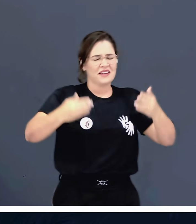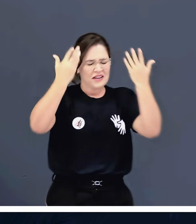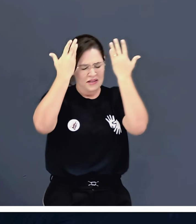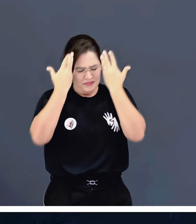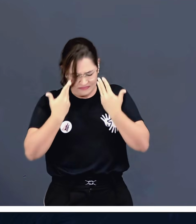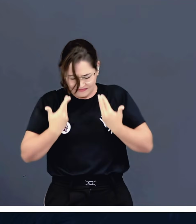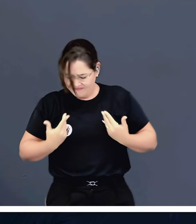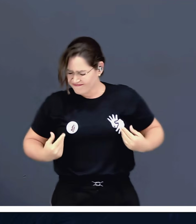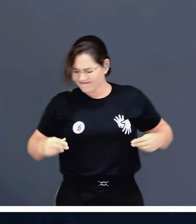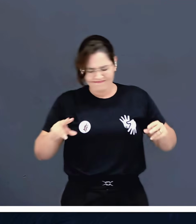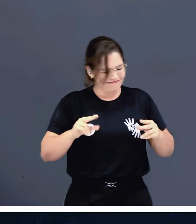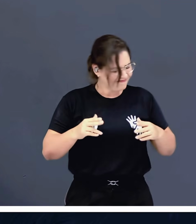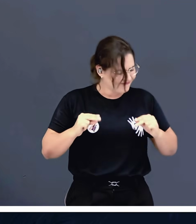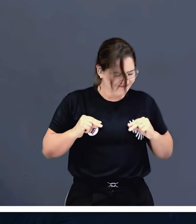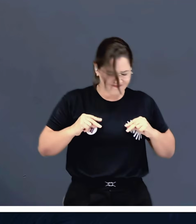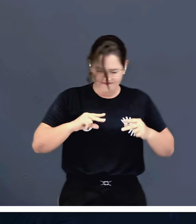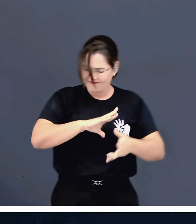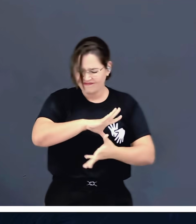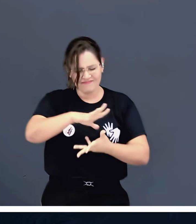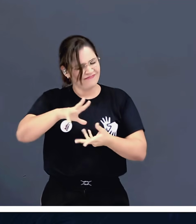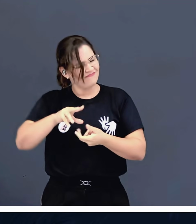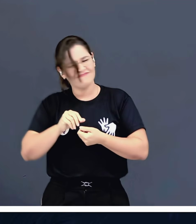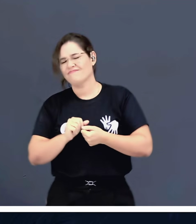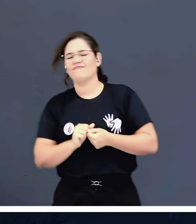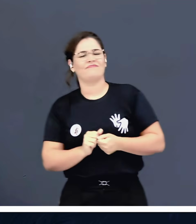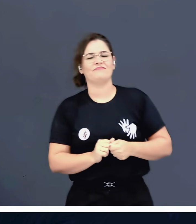sem eu merecer.